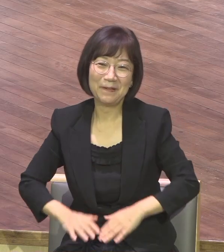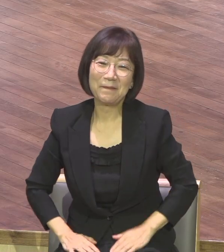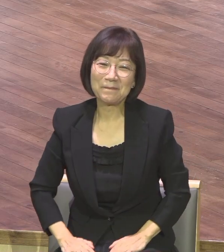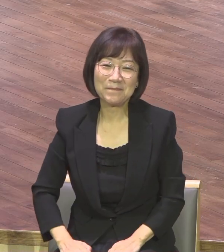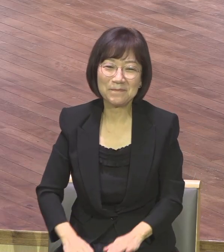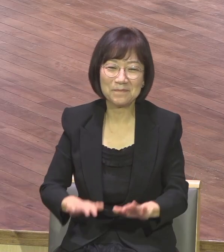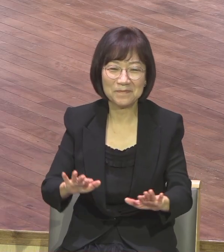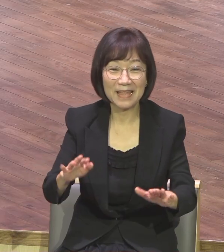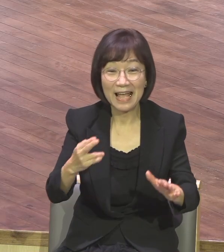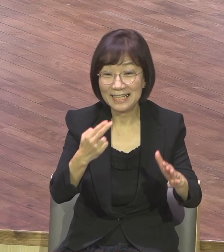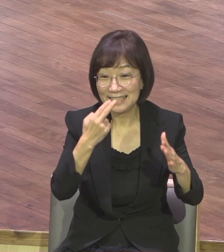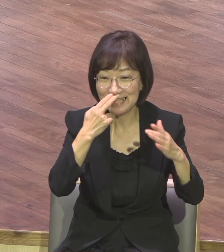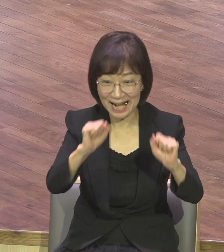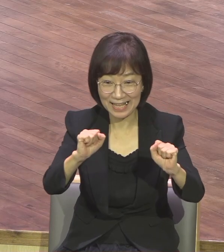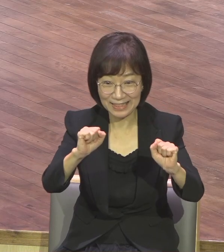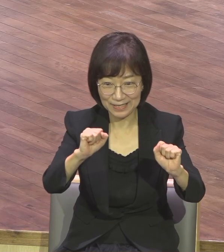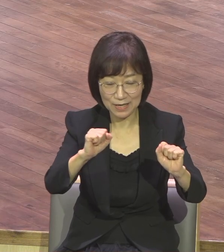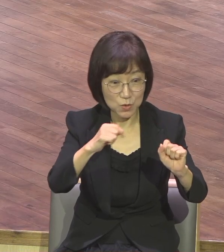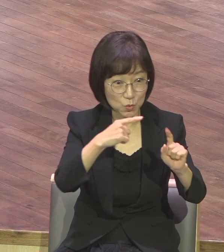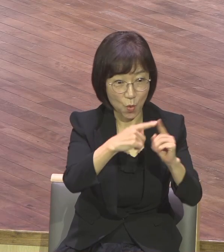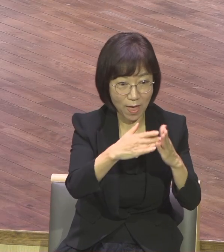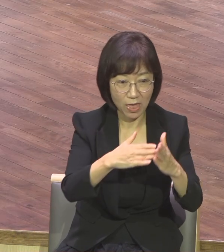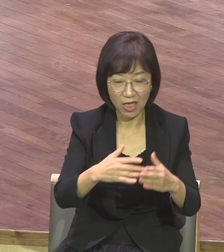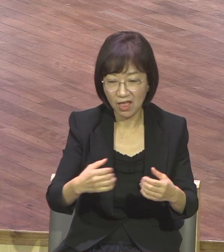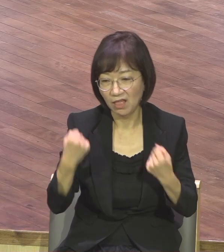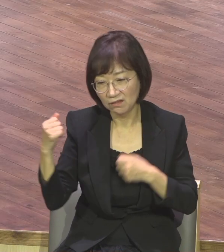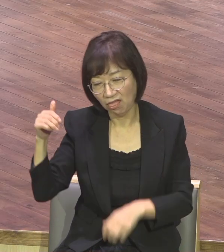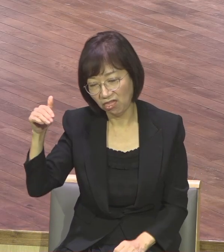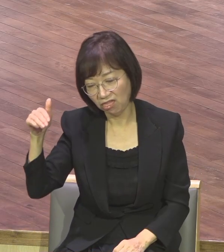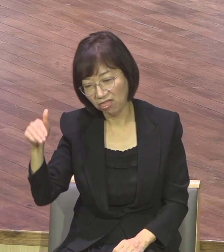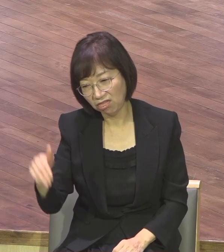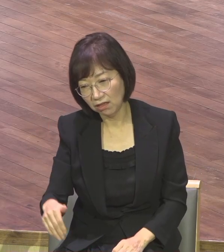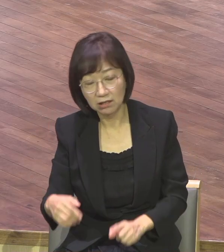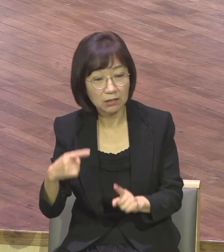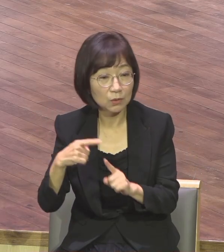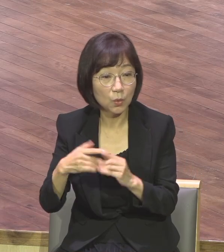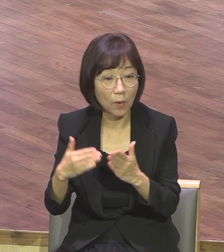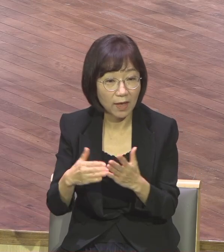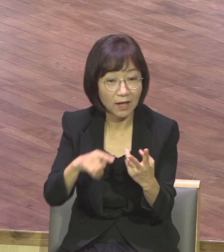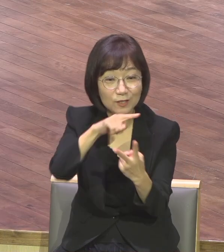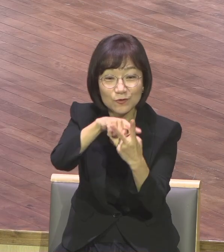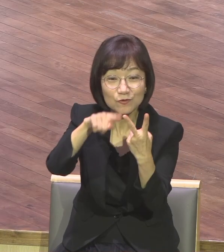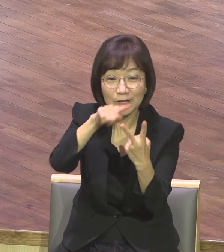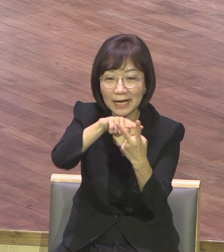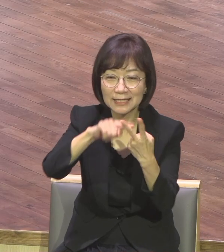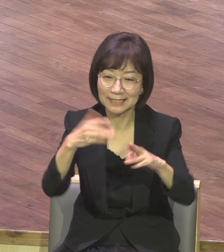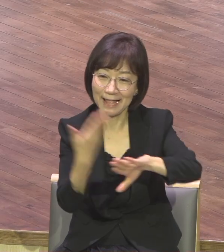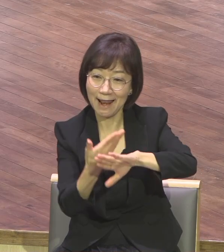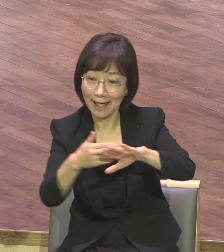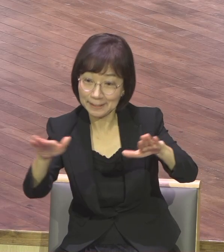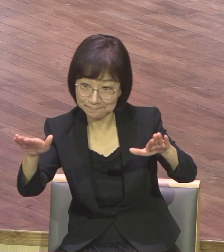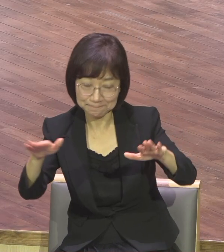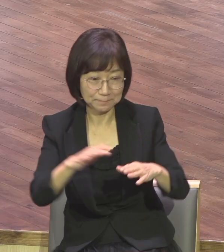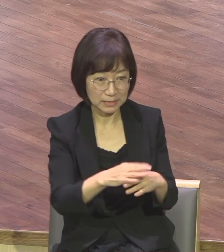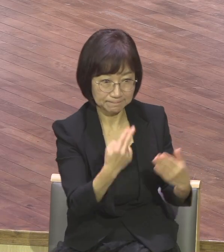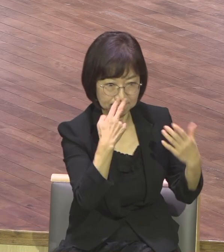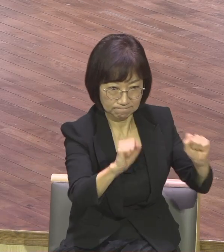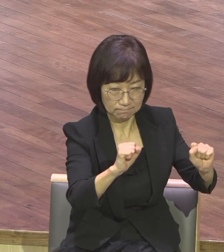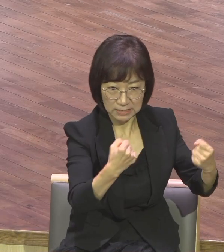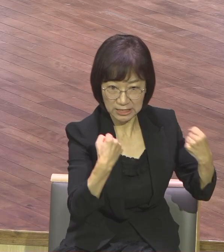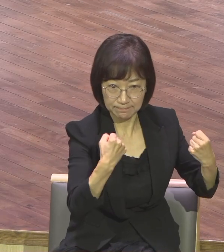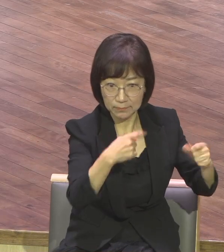살아있는 교회의 리빙 처치와 죽어가는 교회의 다잉 처치 차이점이 뭐냐?